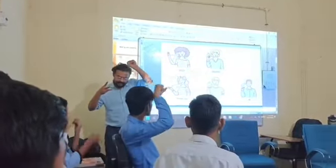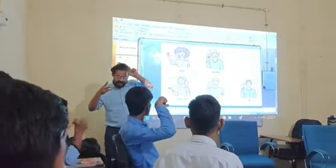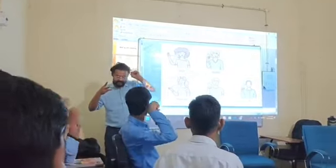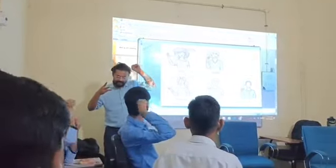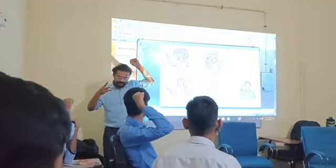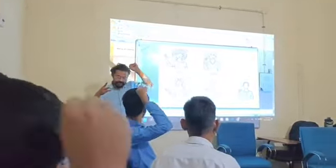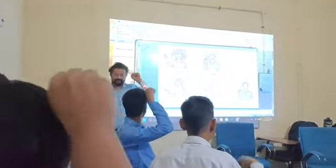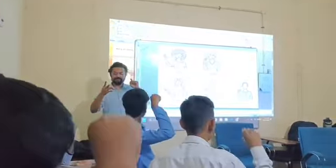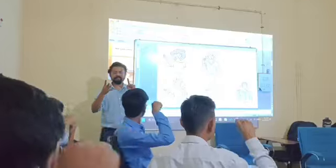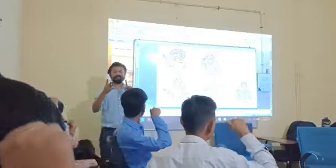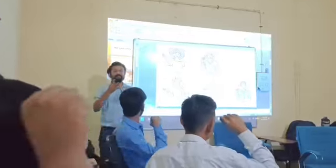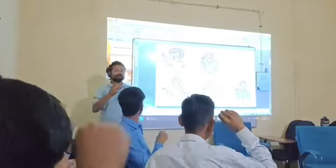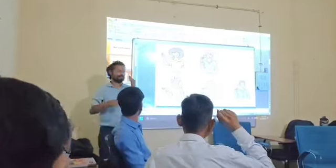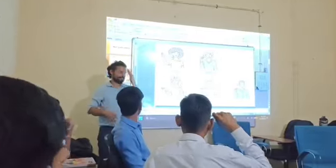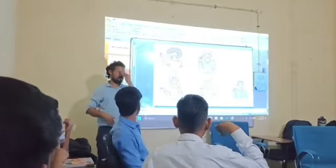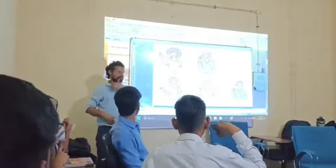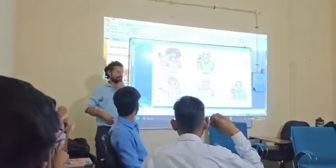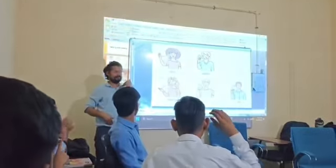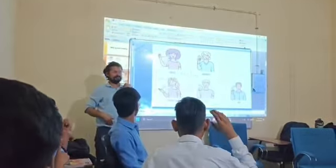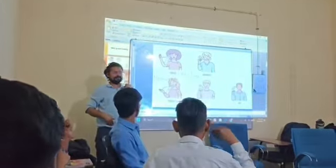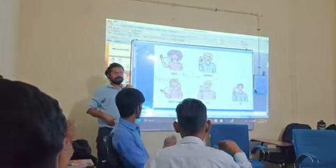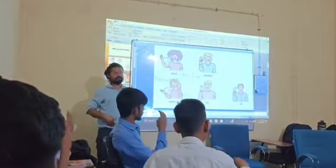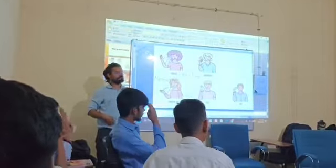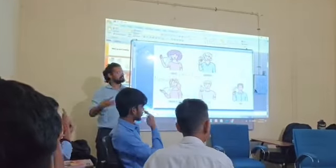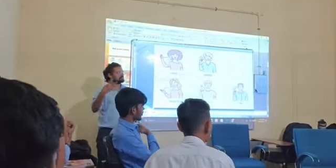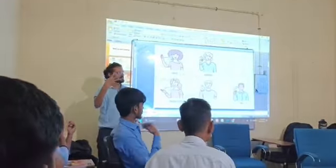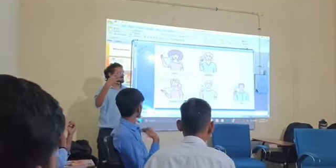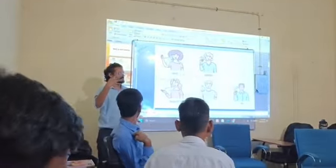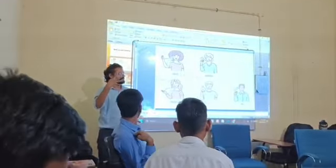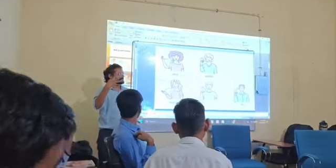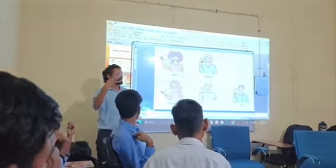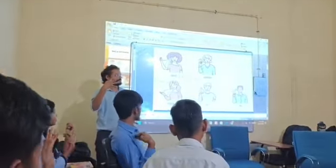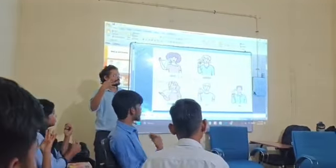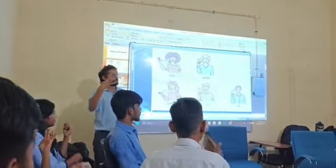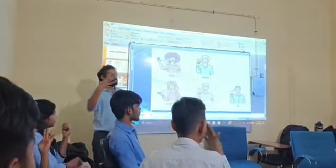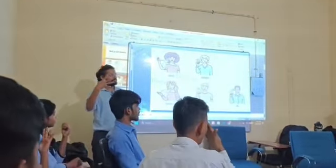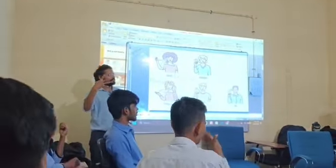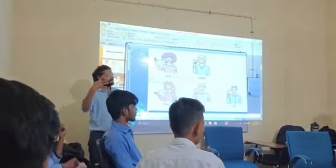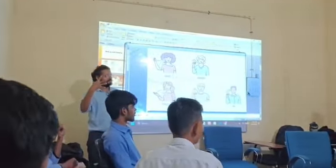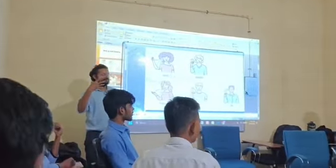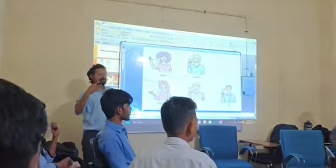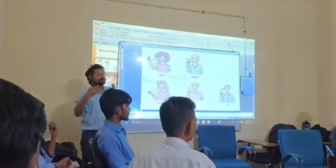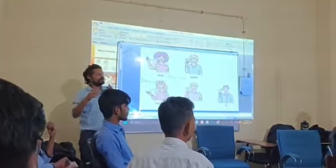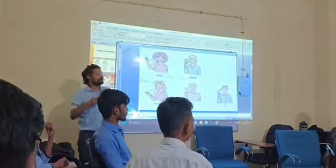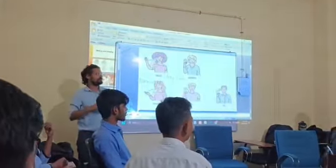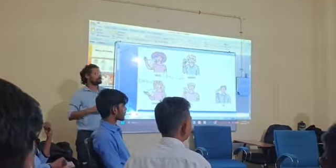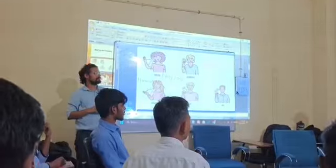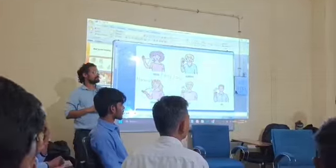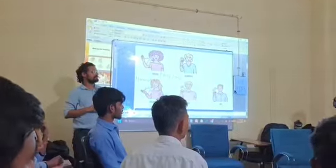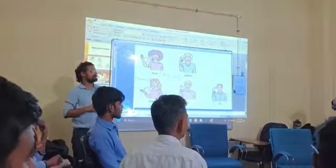में, ठीक है, और ये क्रिश्चियन का। तो ये चारों आप साइन आपको पता है ना, याद रहेगा,